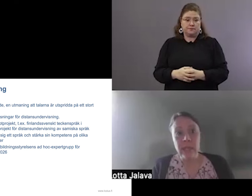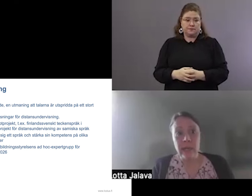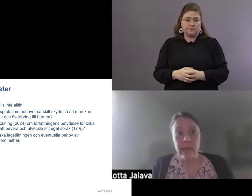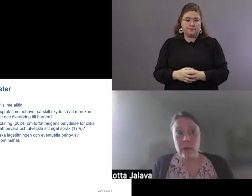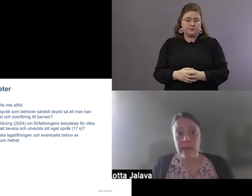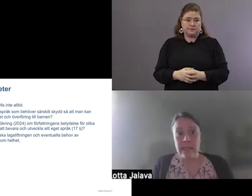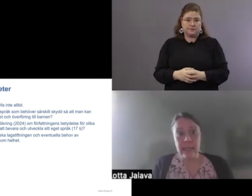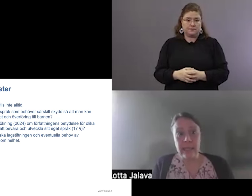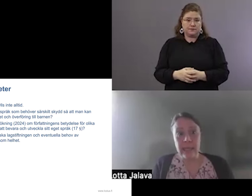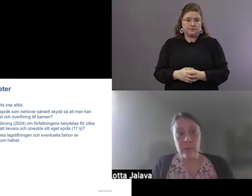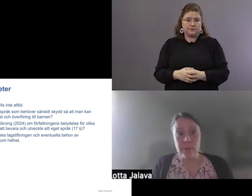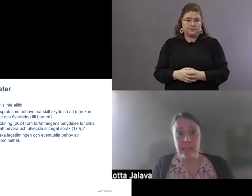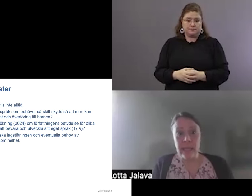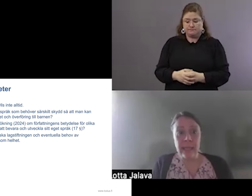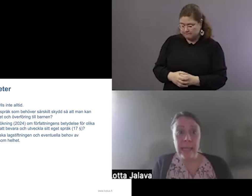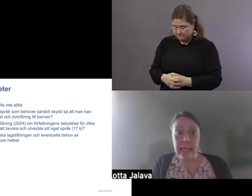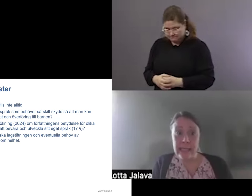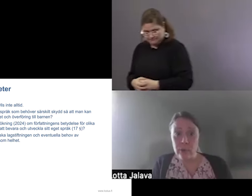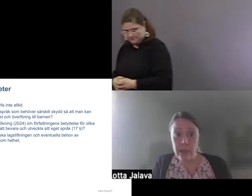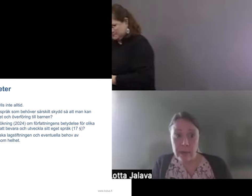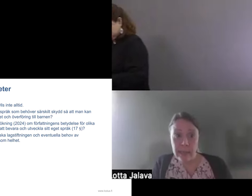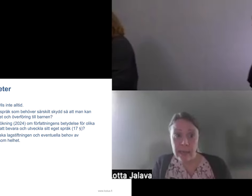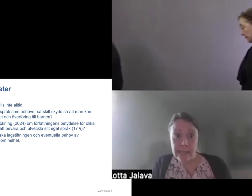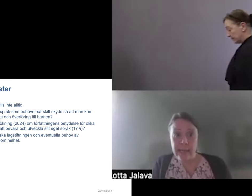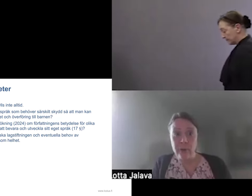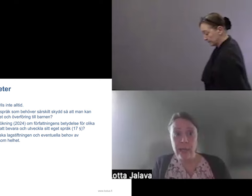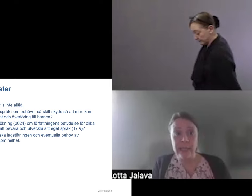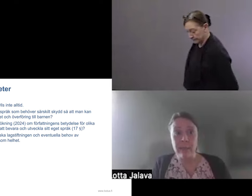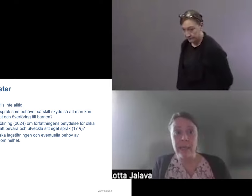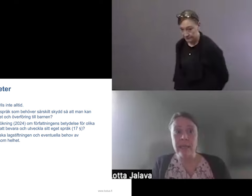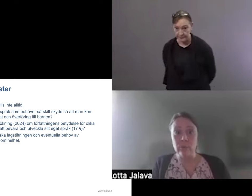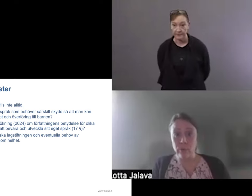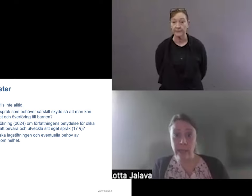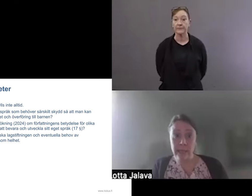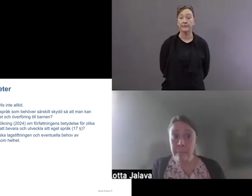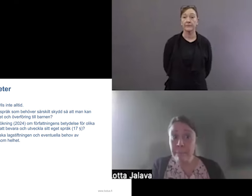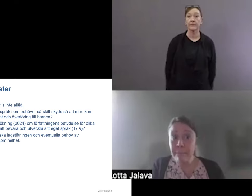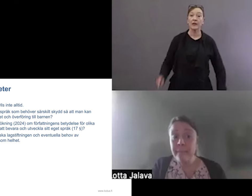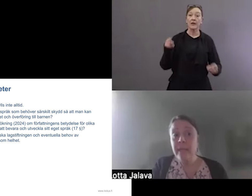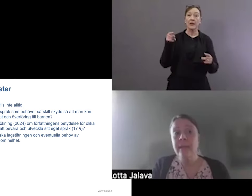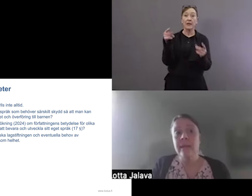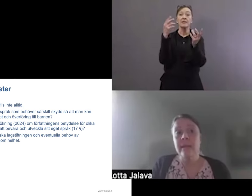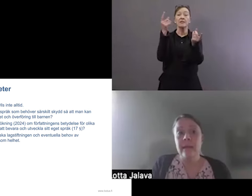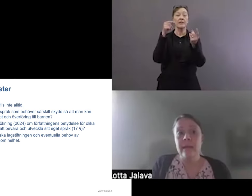Näistä muista aihealueista sitten erityisesti kielelliset oikeudet ja lainsäädännön kehittäminen ja tulkinta